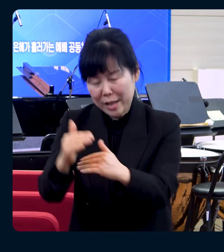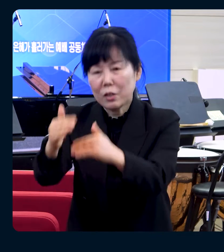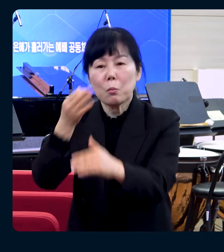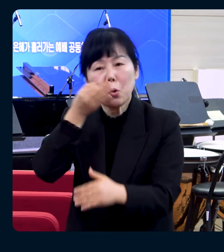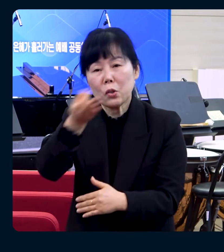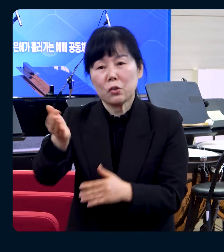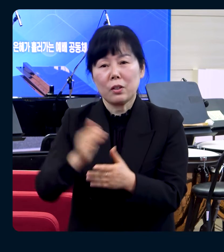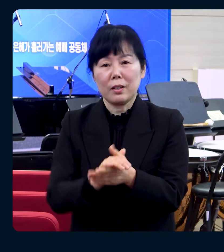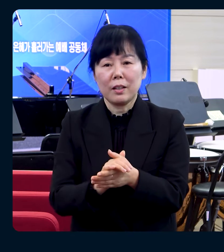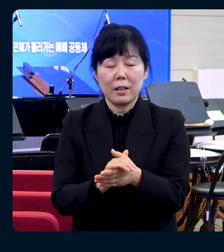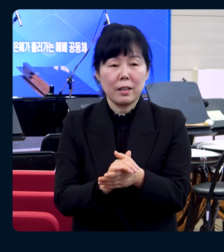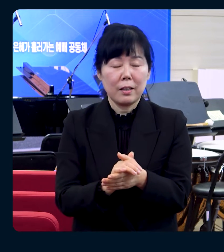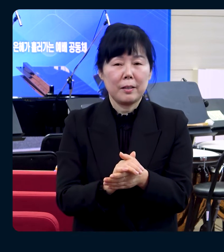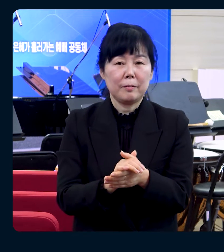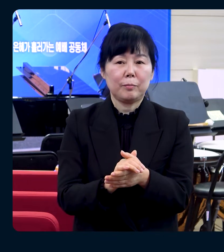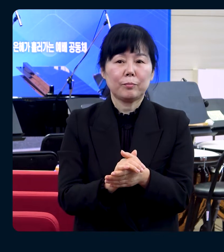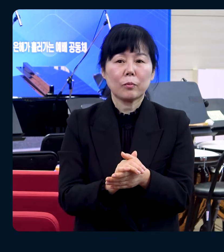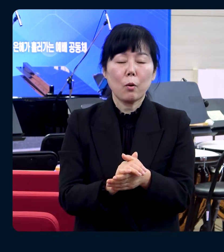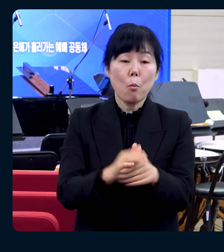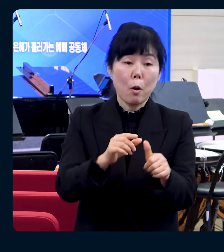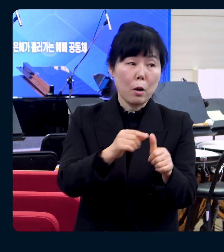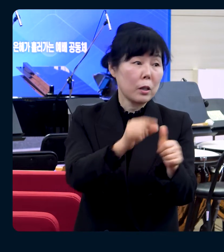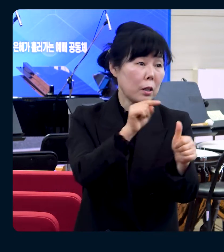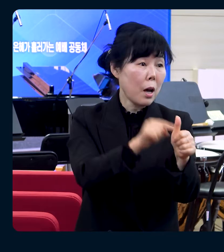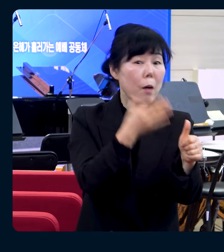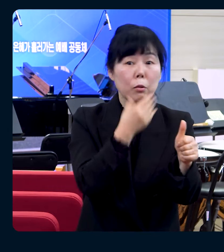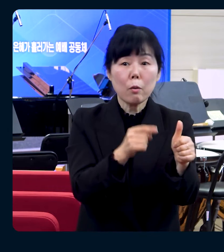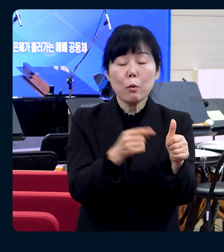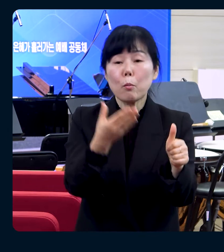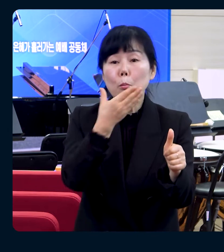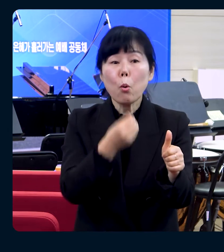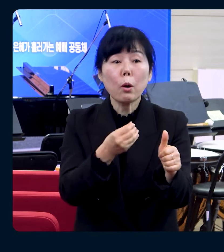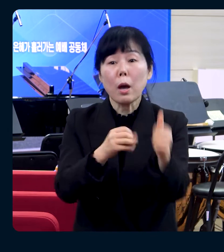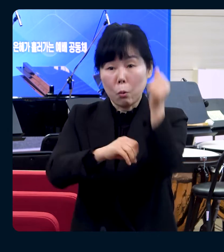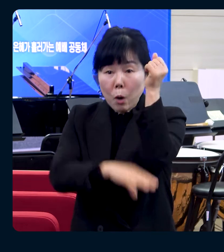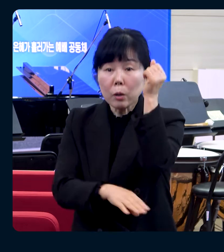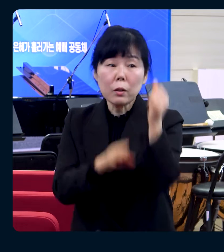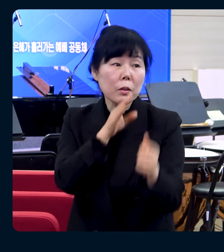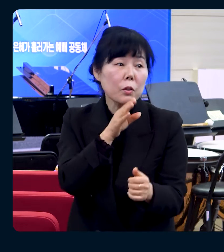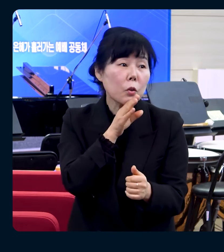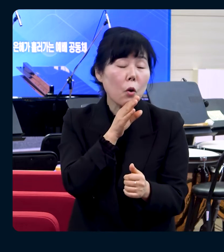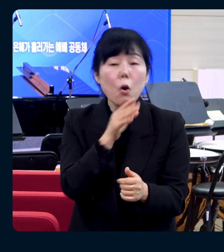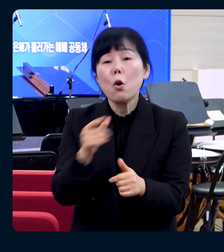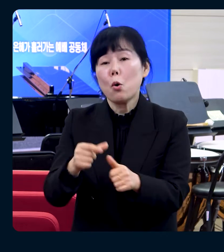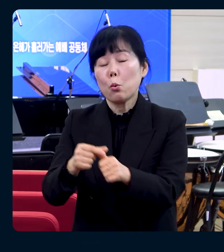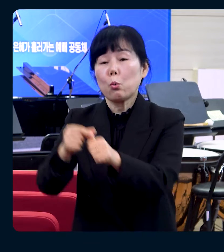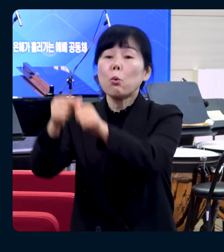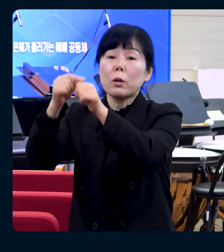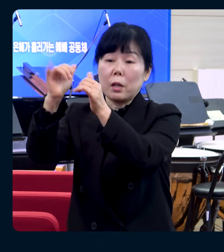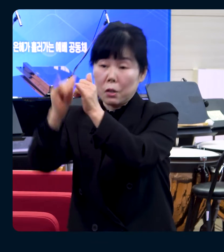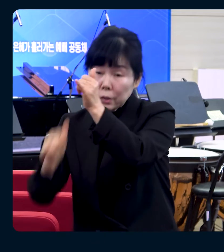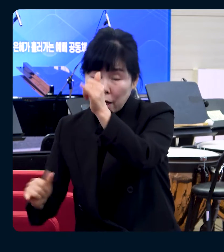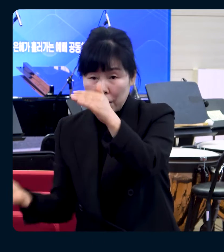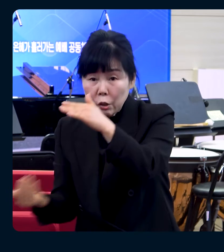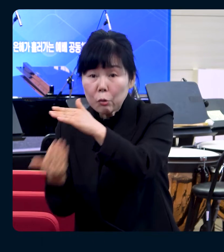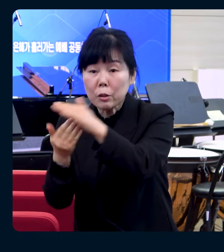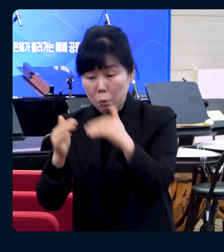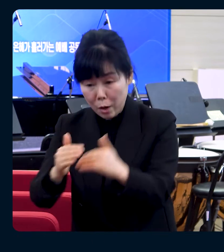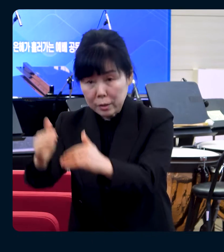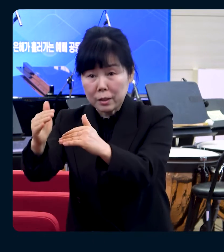그 약속이고요. 결국 뭐예요? 구속사의 완성까지 가는 거죠. 그렇죠? 그것까지 나오는 건 아니지만,